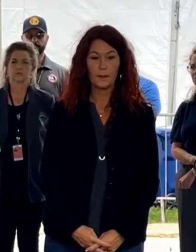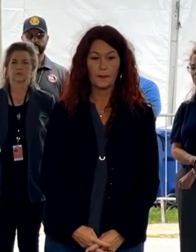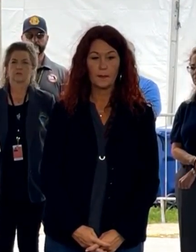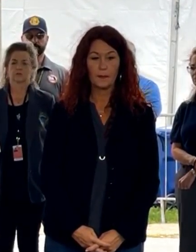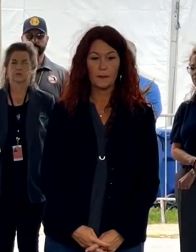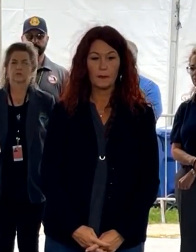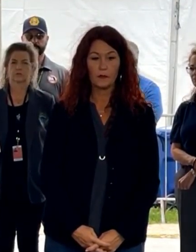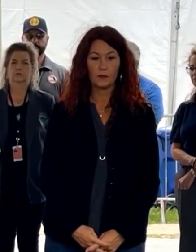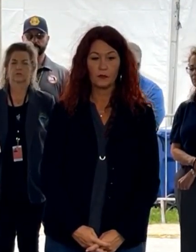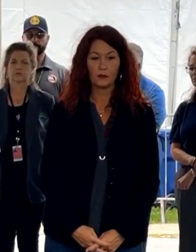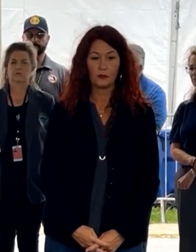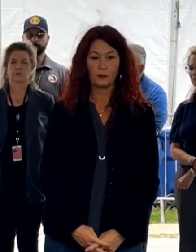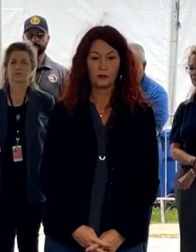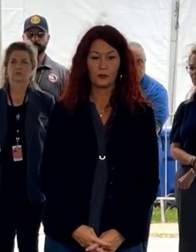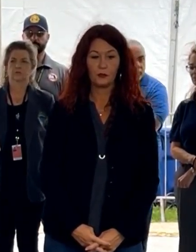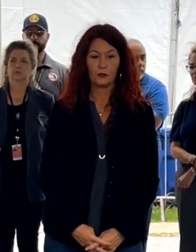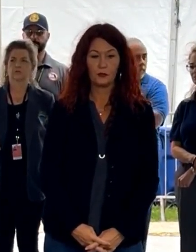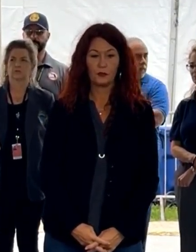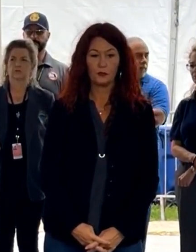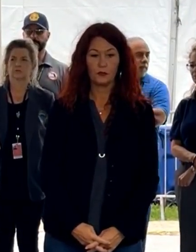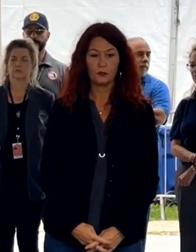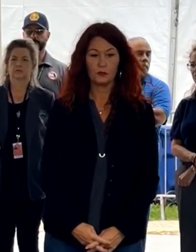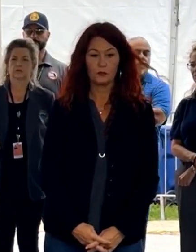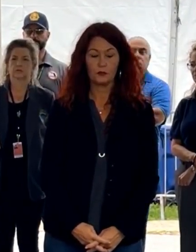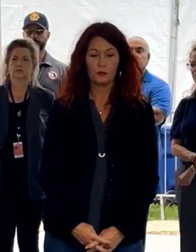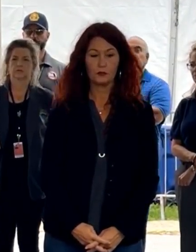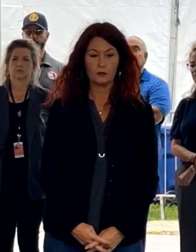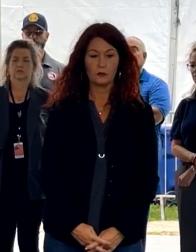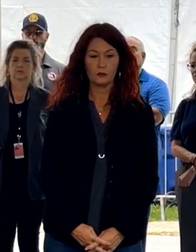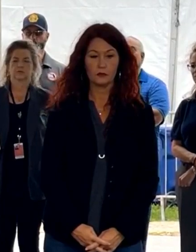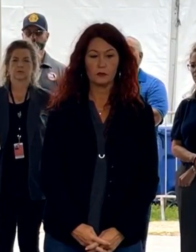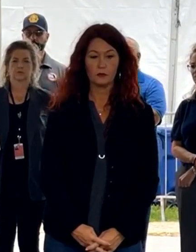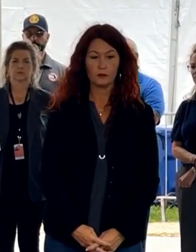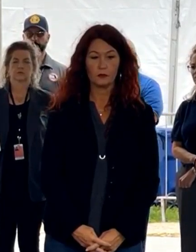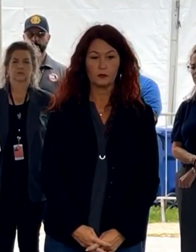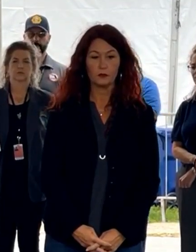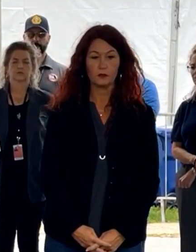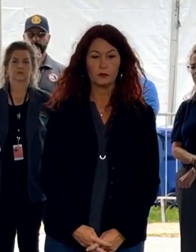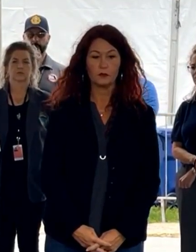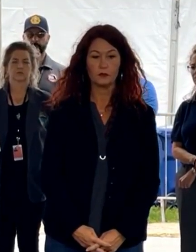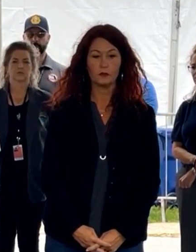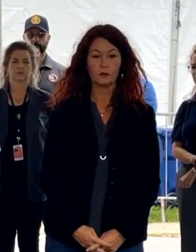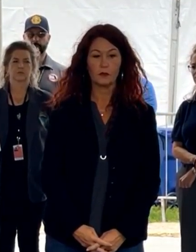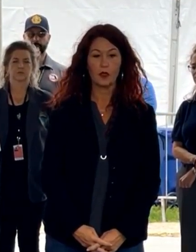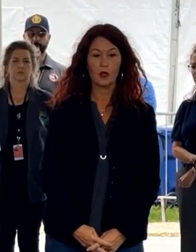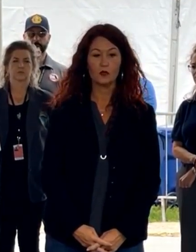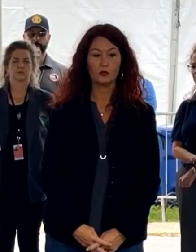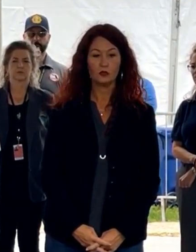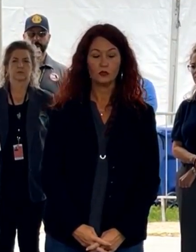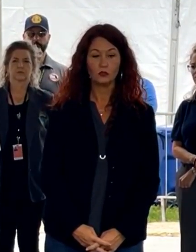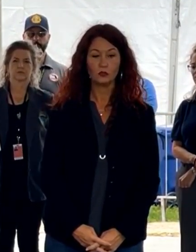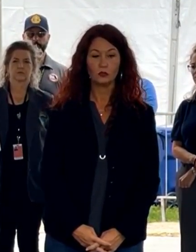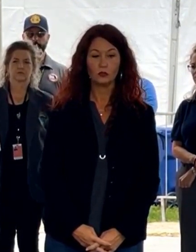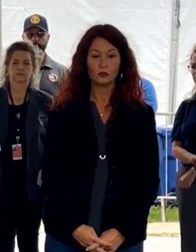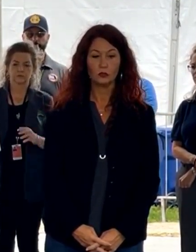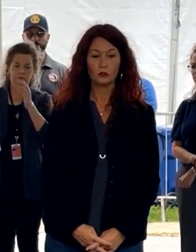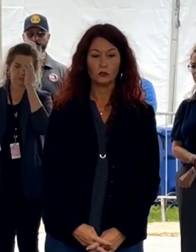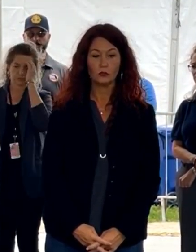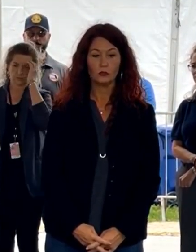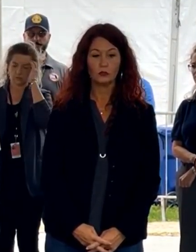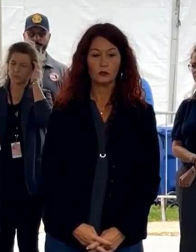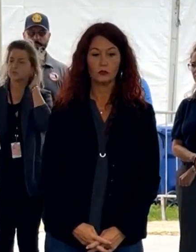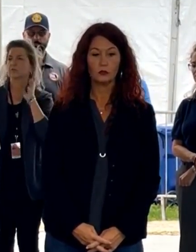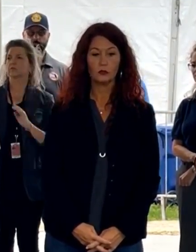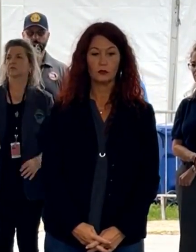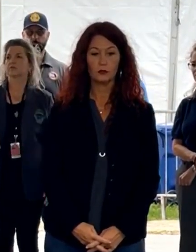policía mientras trabajamos para confirmar cada una de las cuentas. Cada vida que